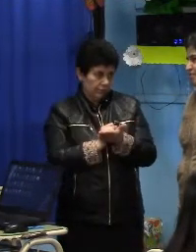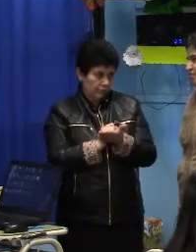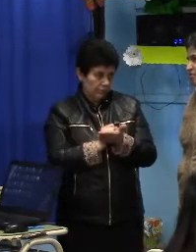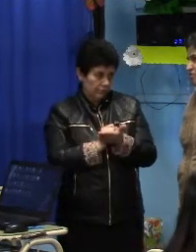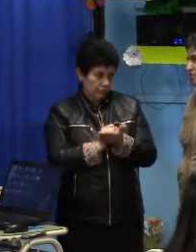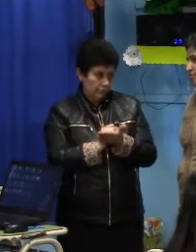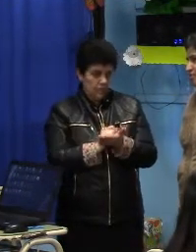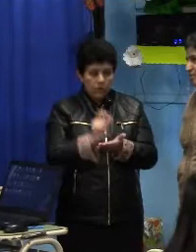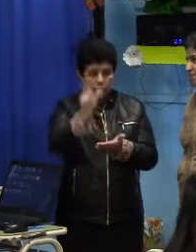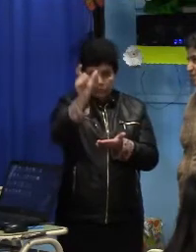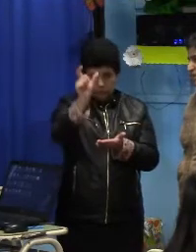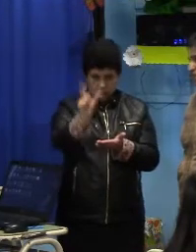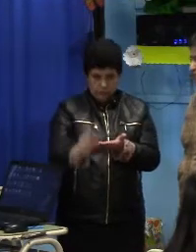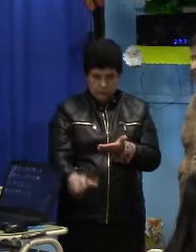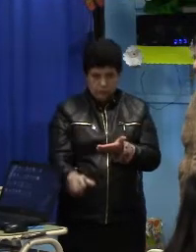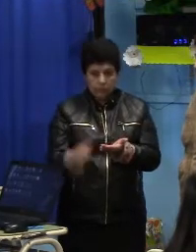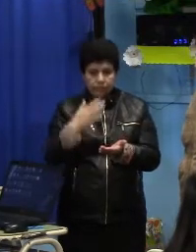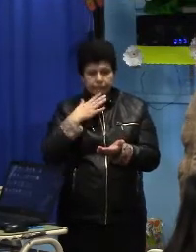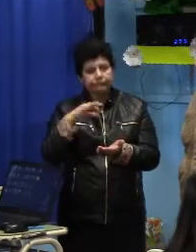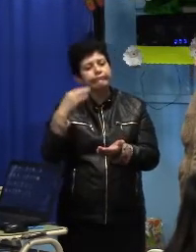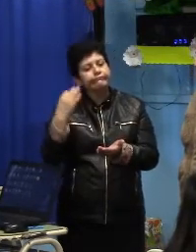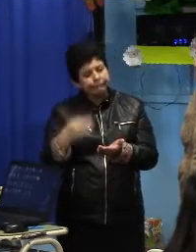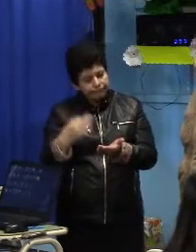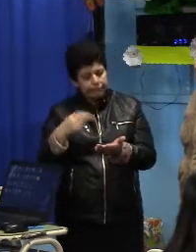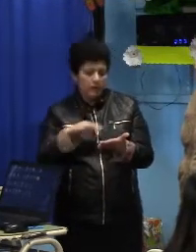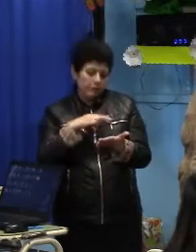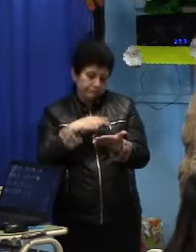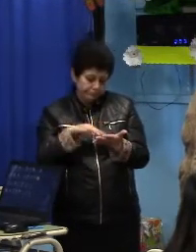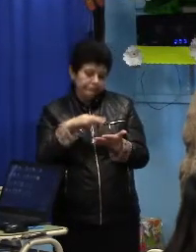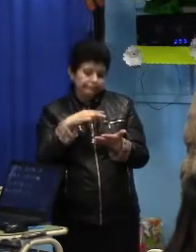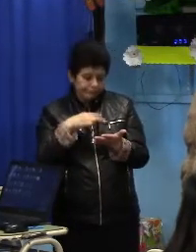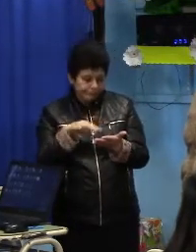la persona sepa leer y pueda